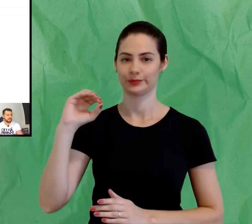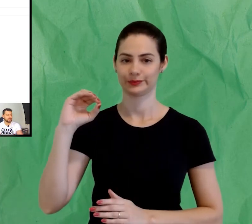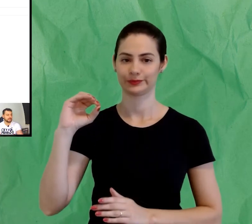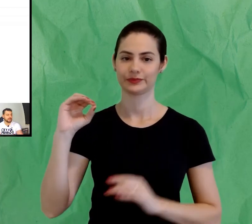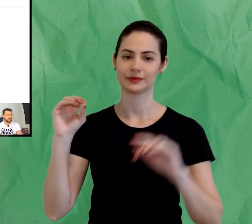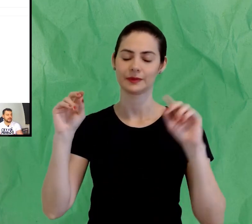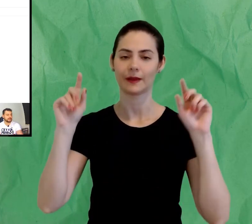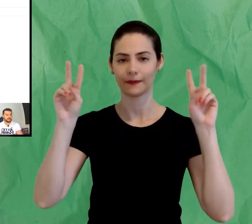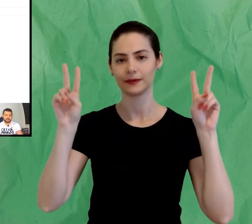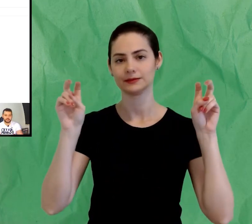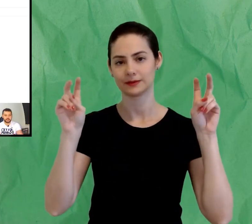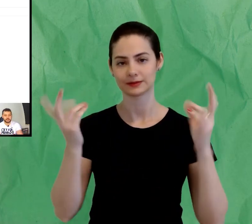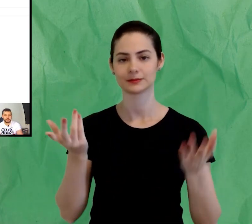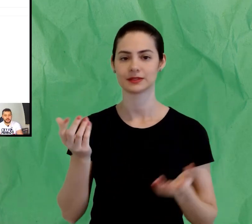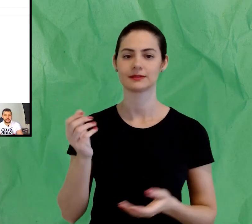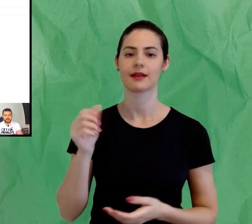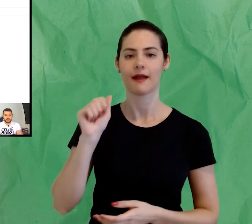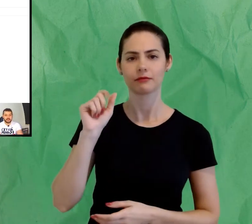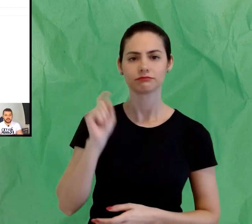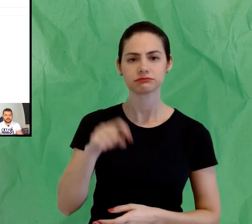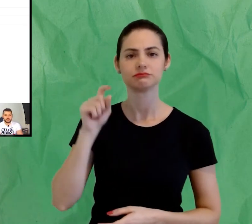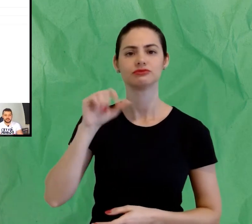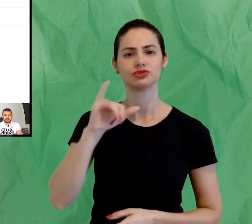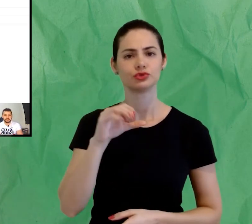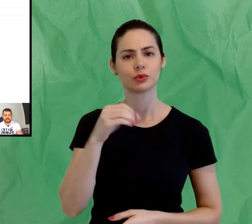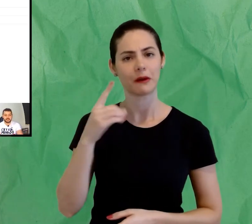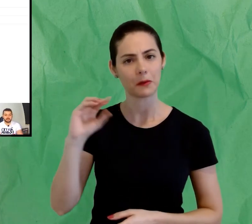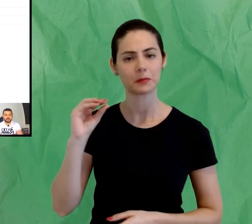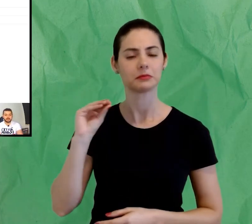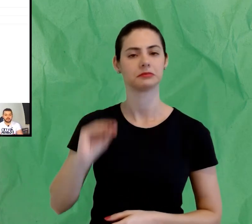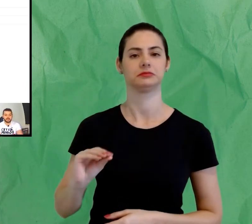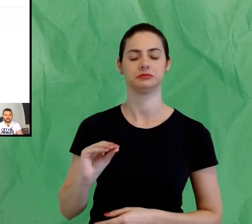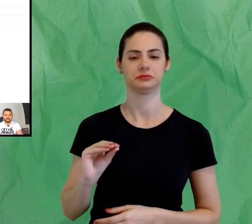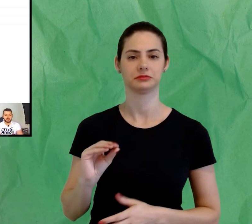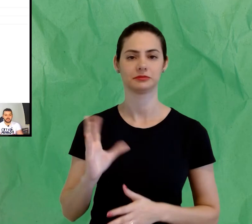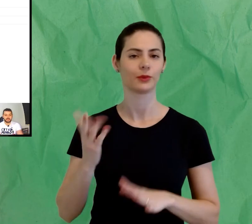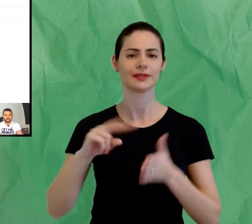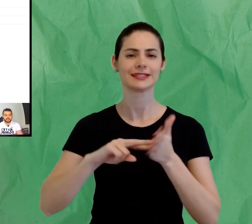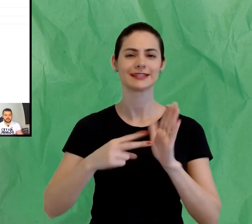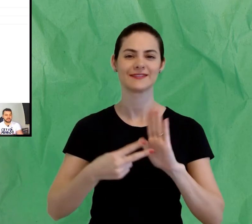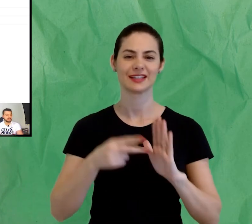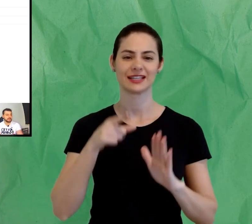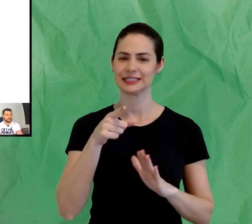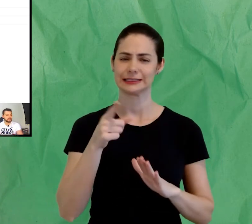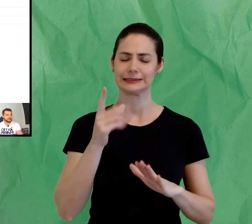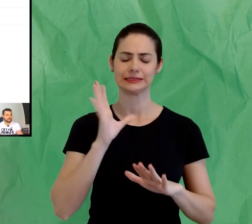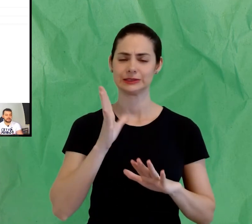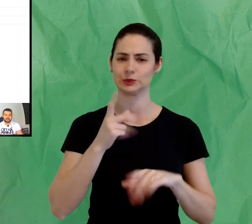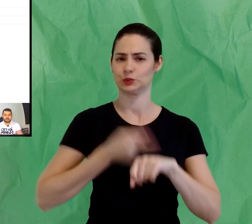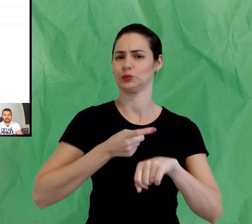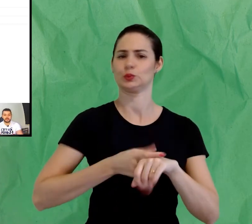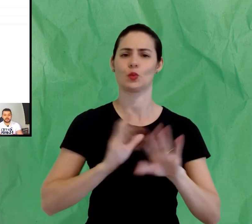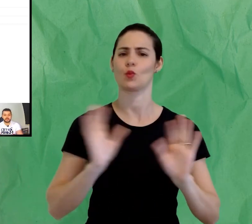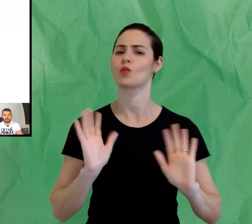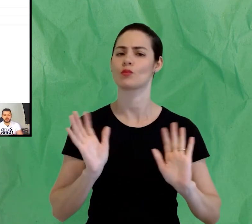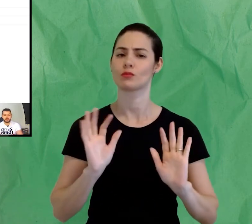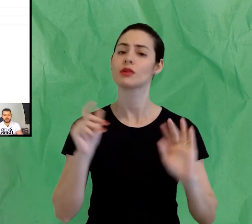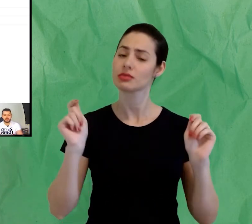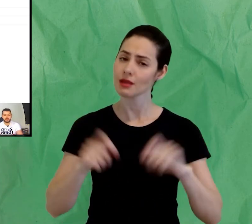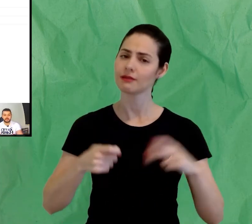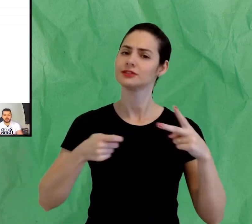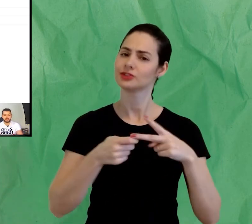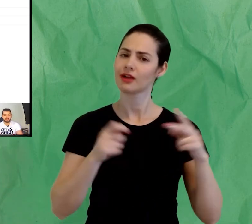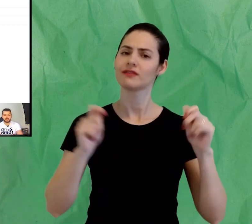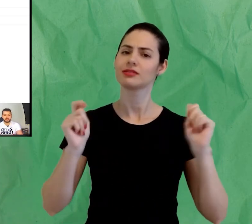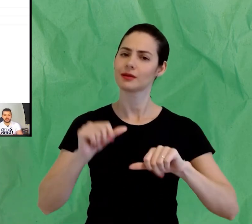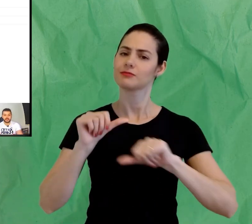eu aperto A, João. O que isso significa? Por não ser uma linguagem fortemente tipada, o JavaScript permite que eu altere os